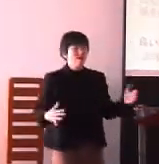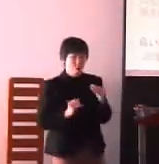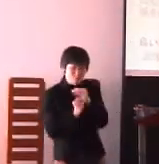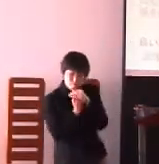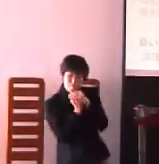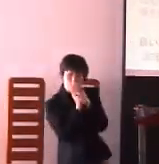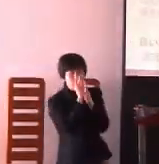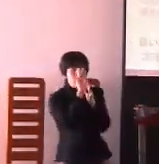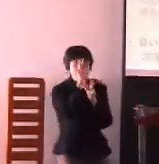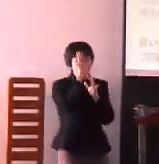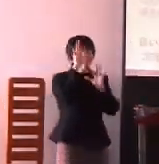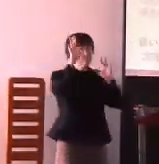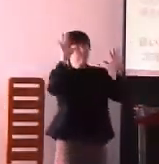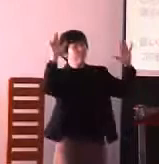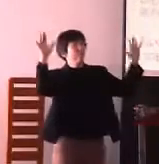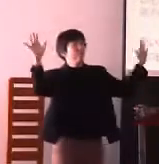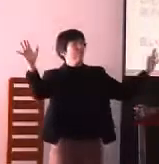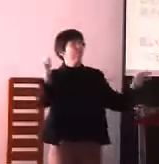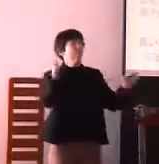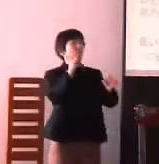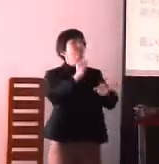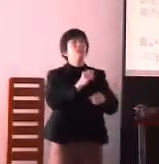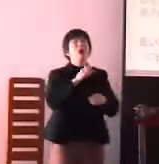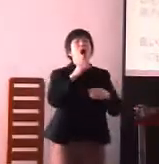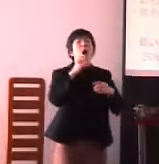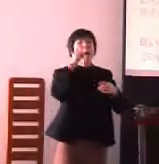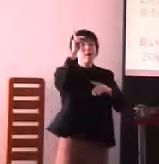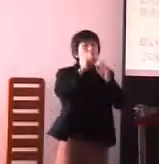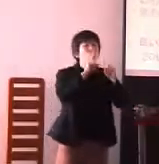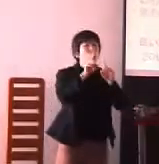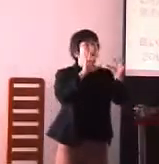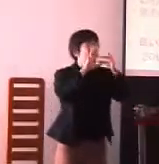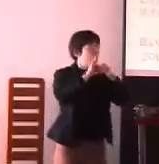って信仰を持って、